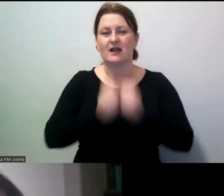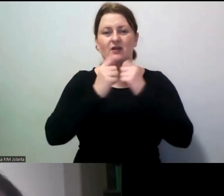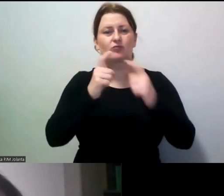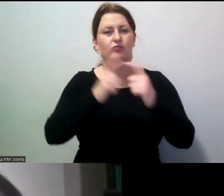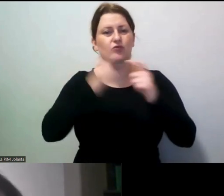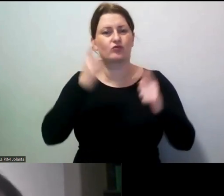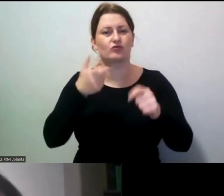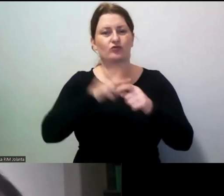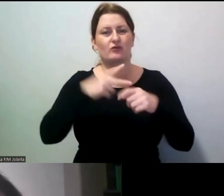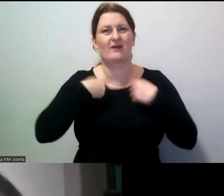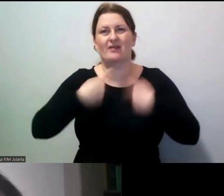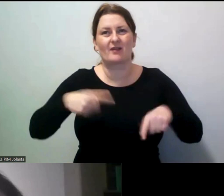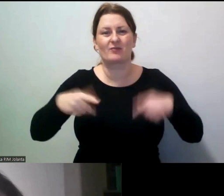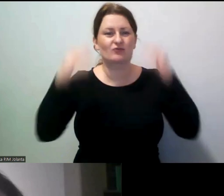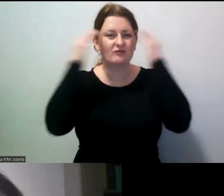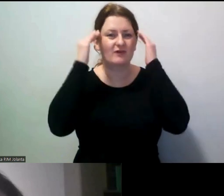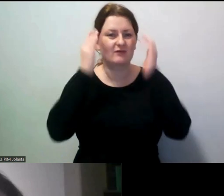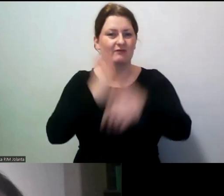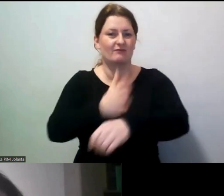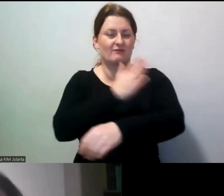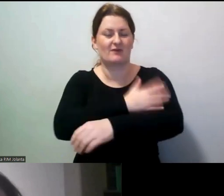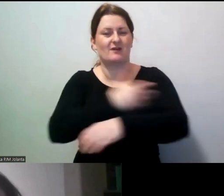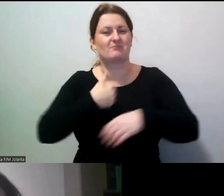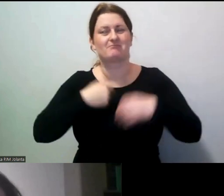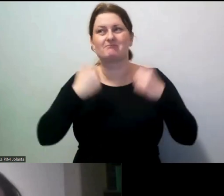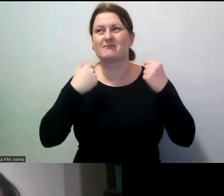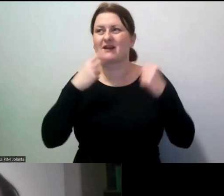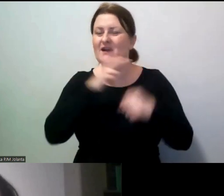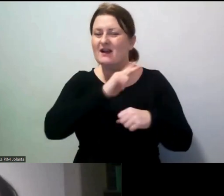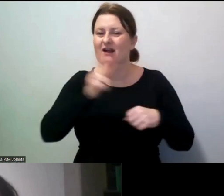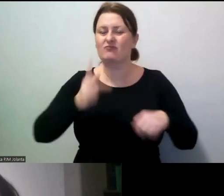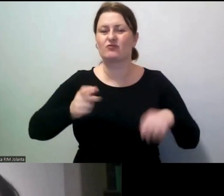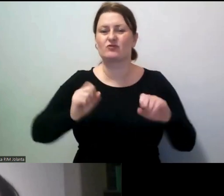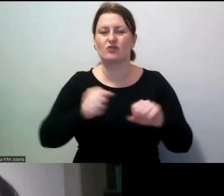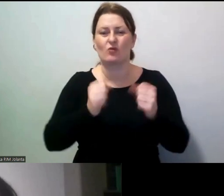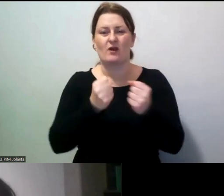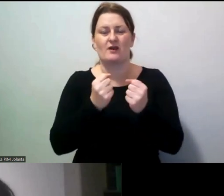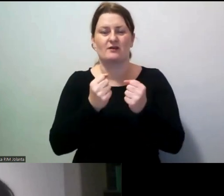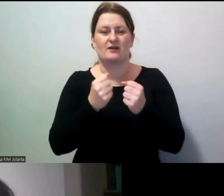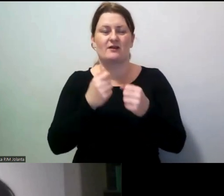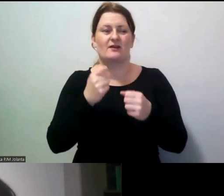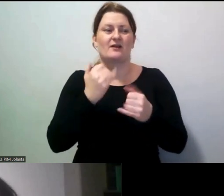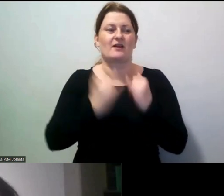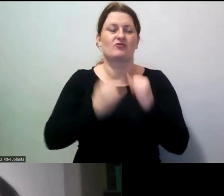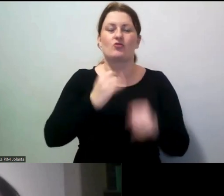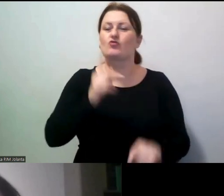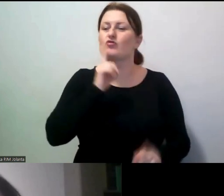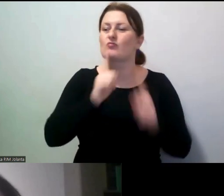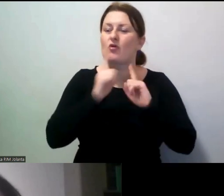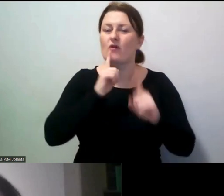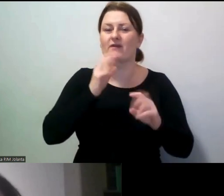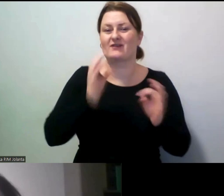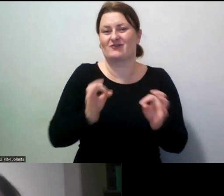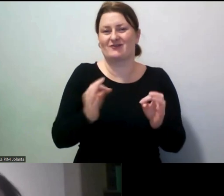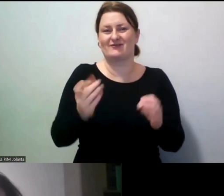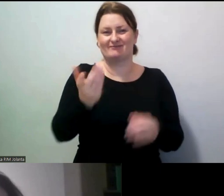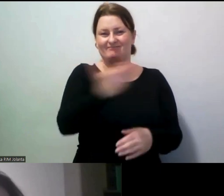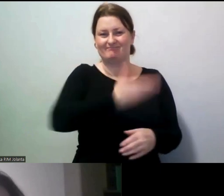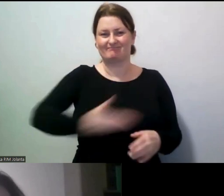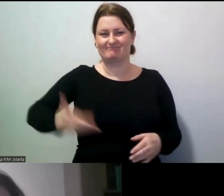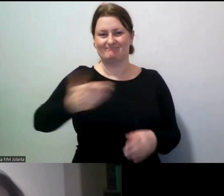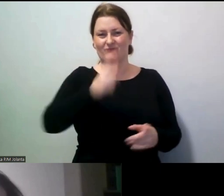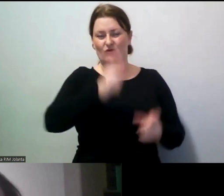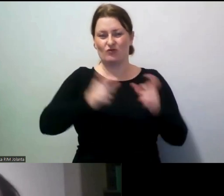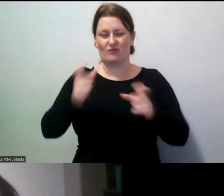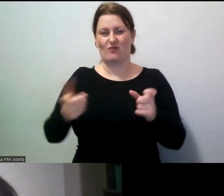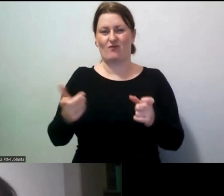mnie nieuświadomione. Więc no, jak najbardziej, każde takie działanie, tym bardziej, gdy rozmawia się z takimi osobami jak dziś na webinarze,